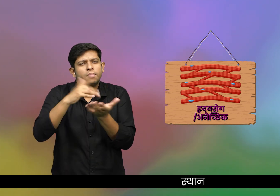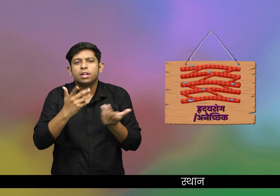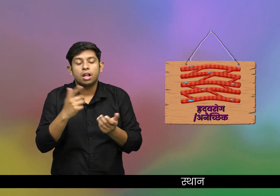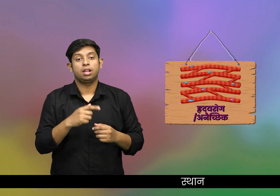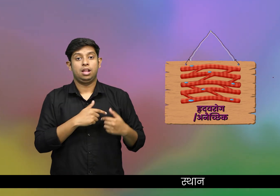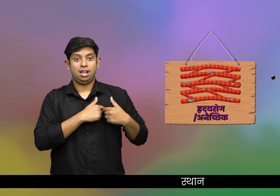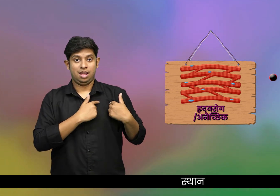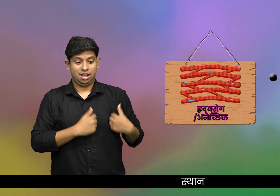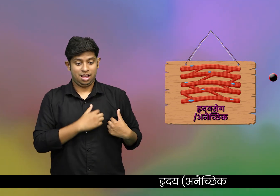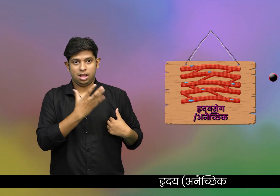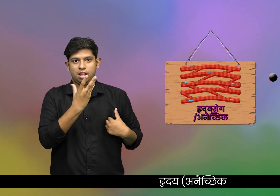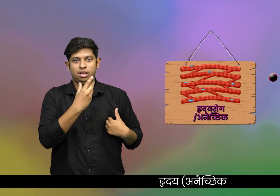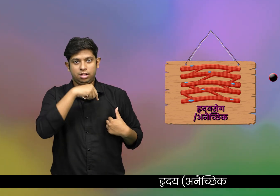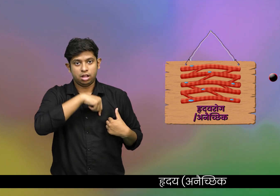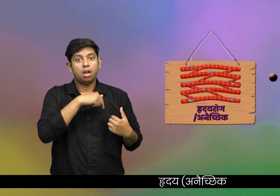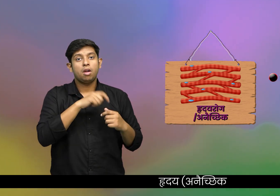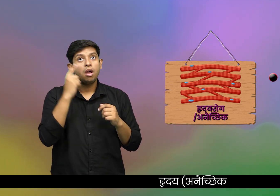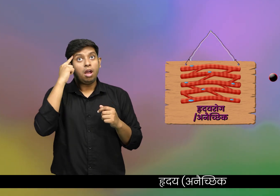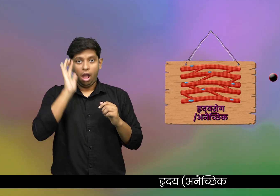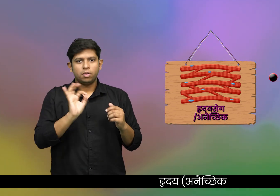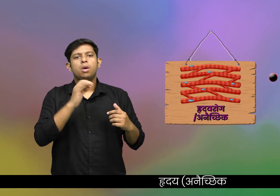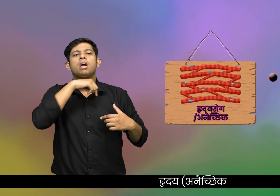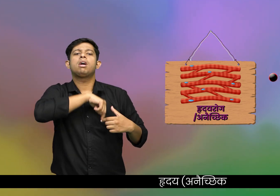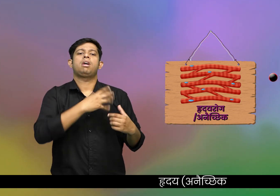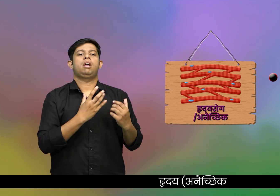स्थान हृदय अनैच्छिक.